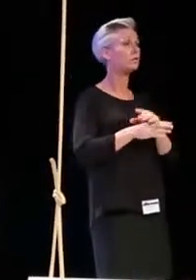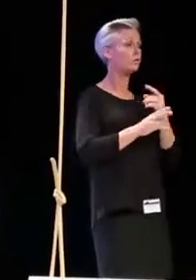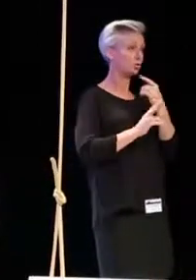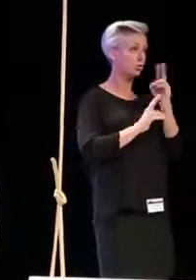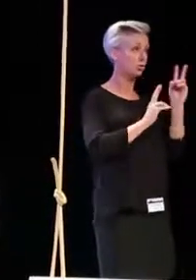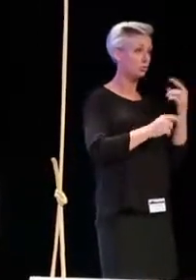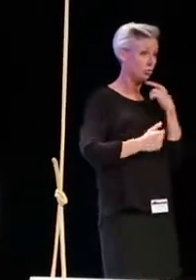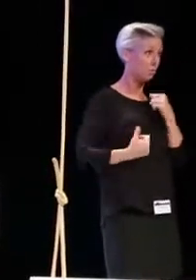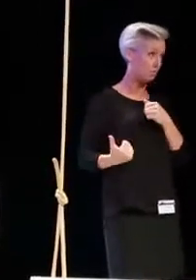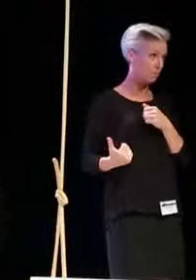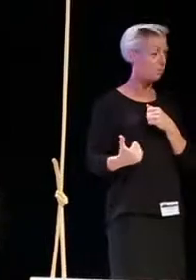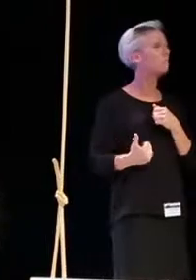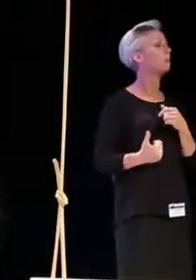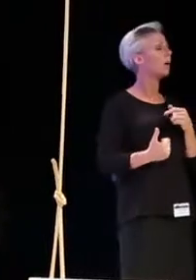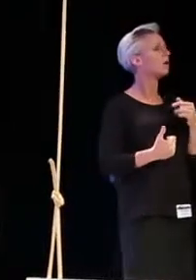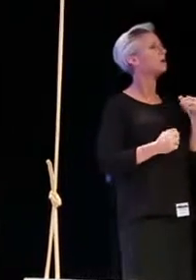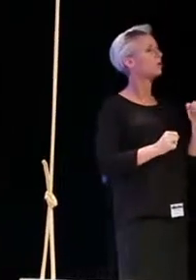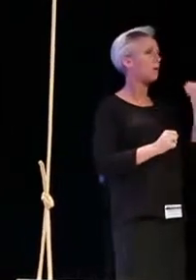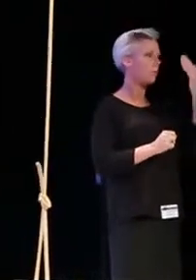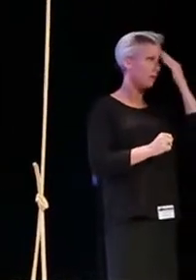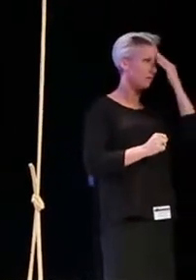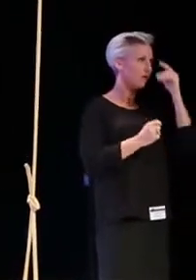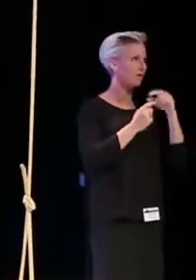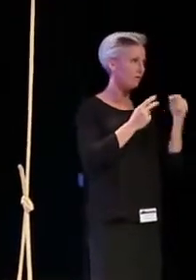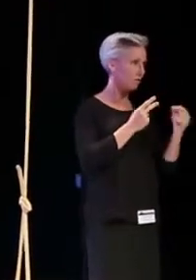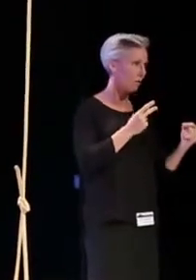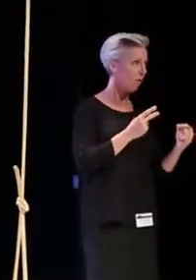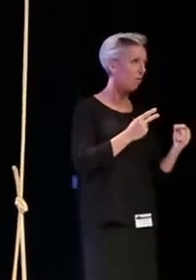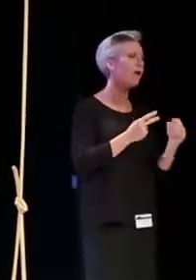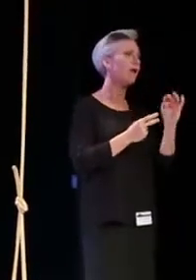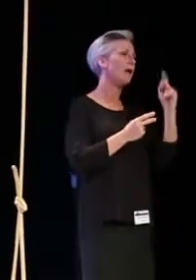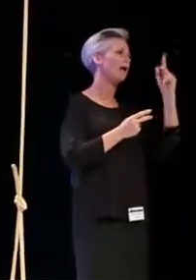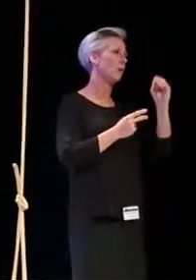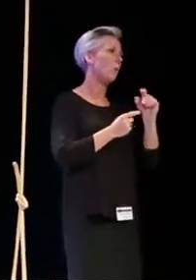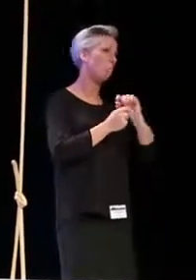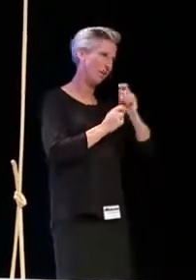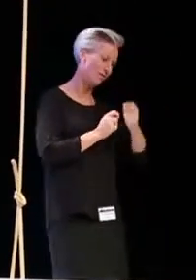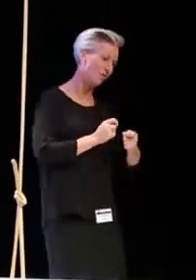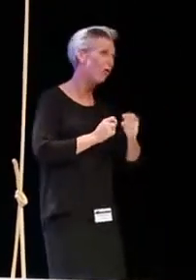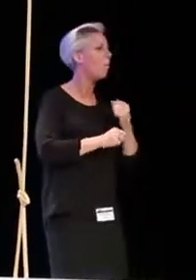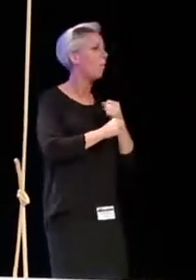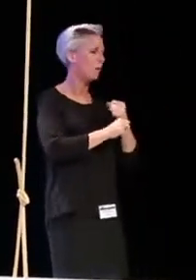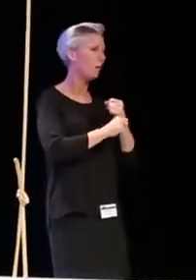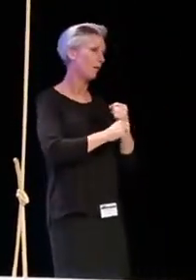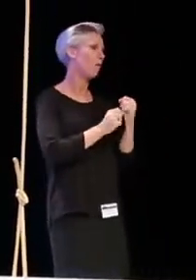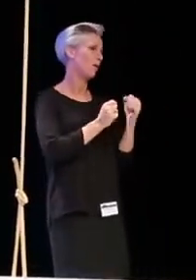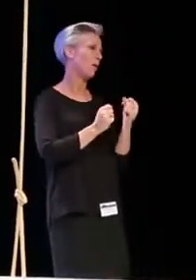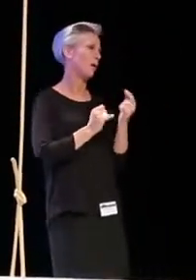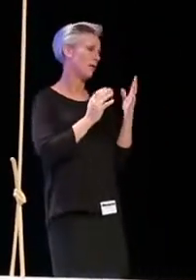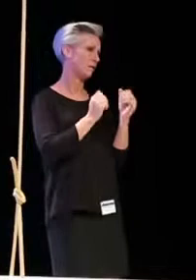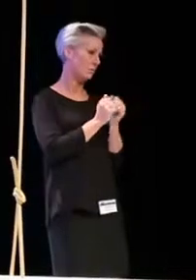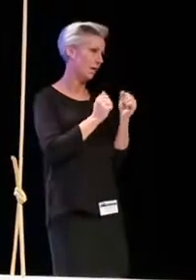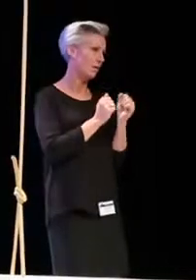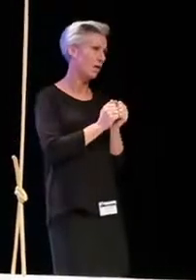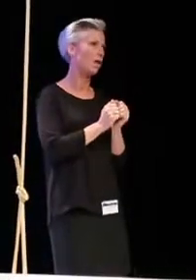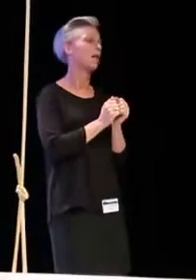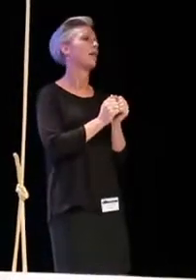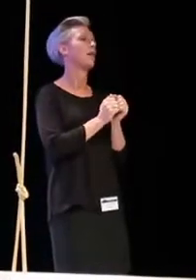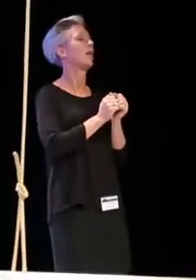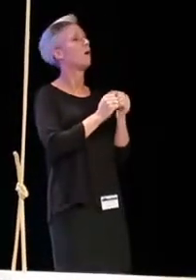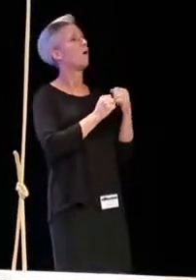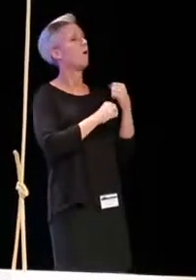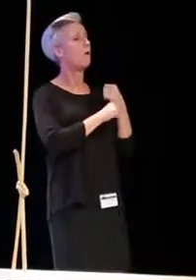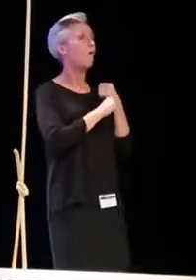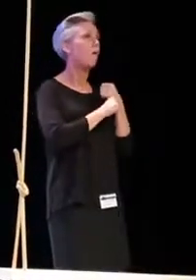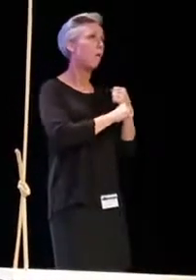att medvetna val, ekologiska bananer eller hållbara livsmedel, hållbara lösningar för både drivmedel